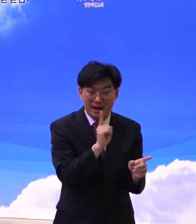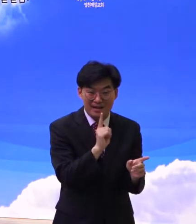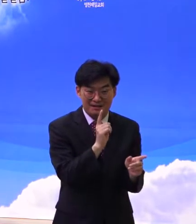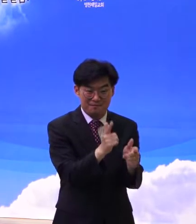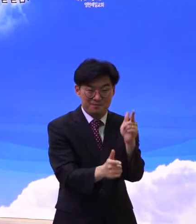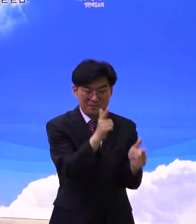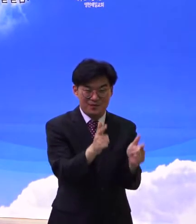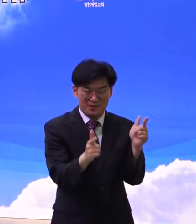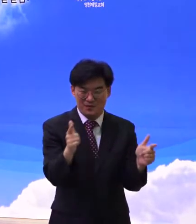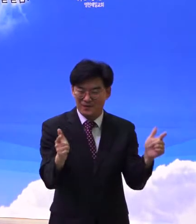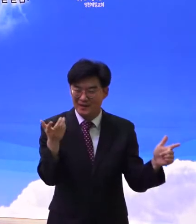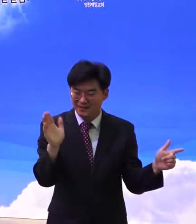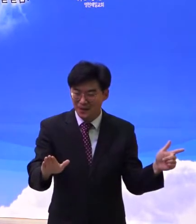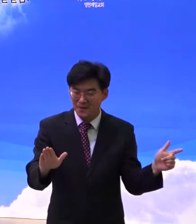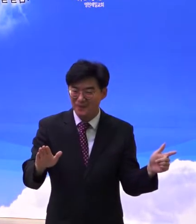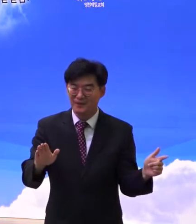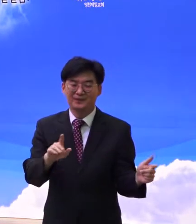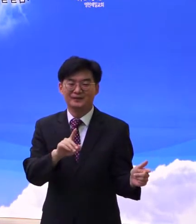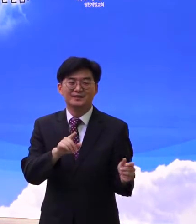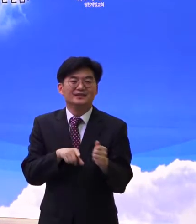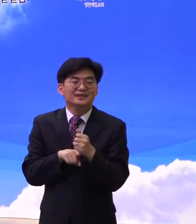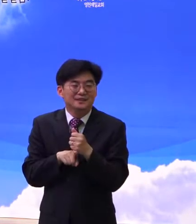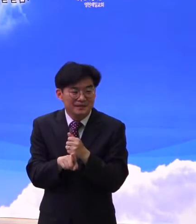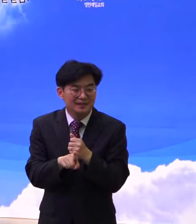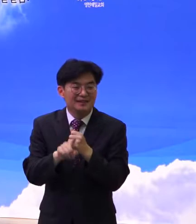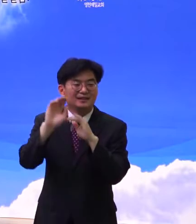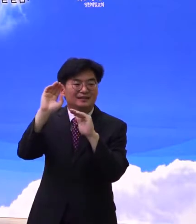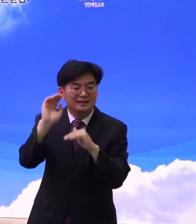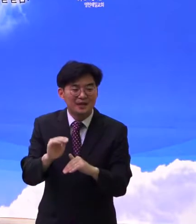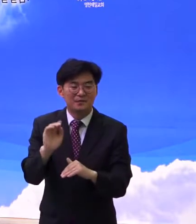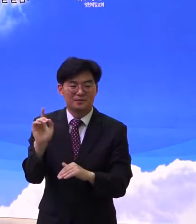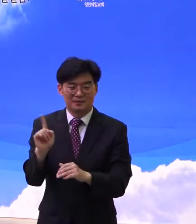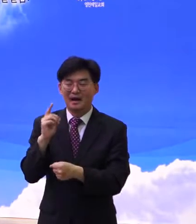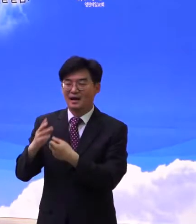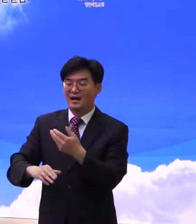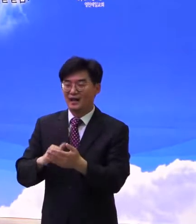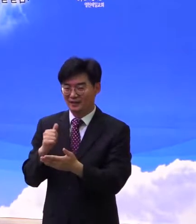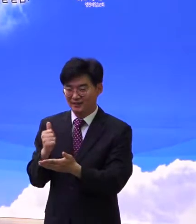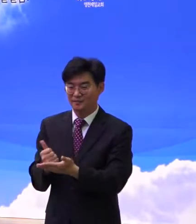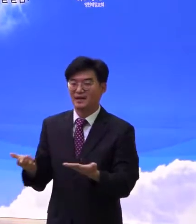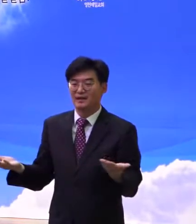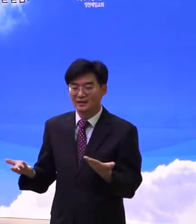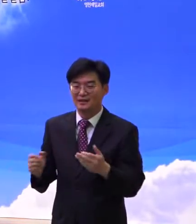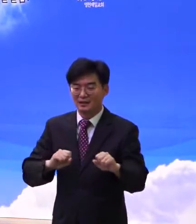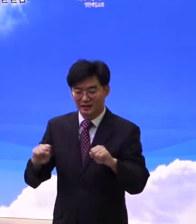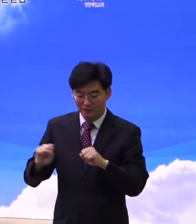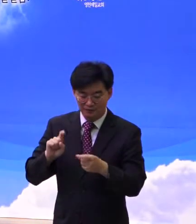하나님의 큰 일이죠. 하나님의 큰 일에 대한 이야기를 다 똑같이 듣고 있었습니다.